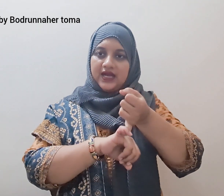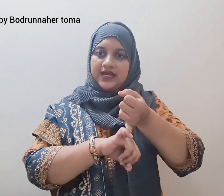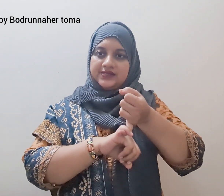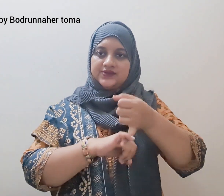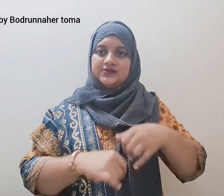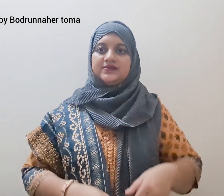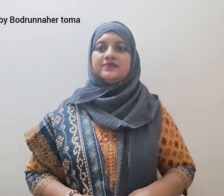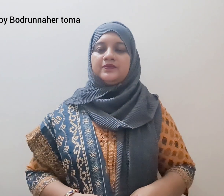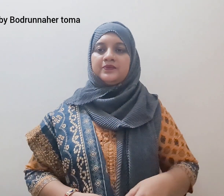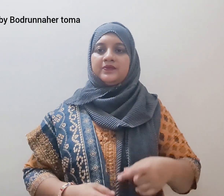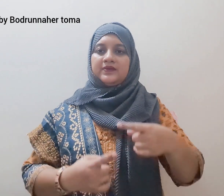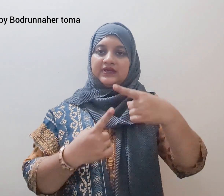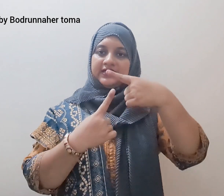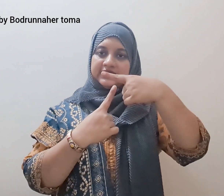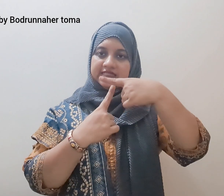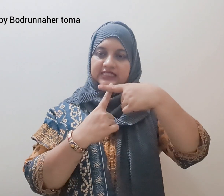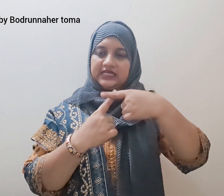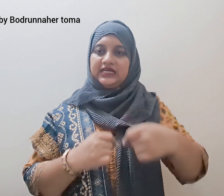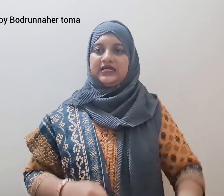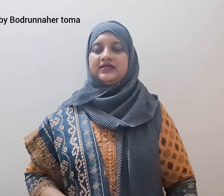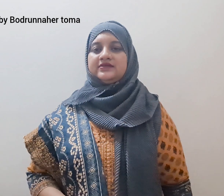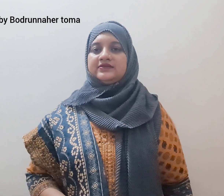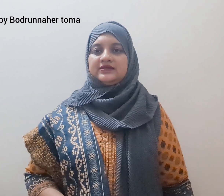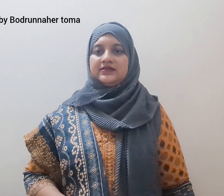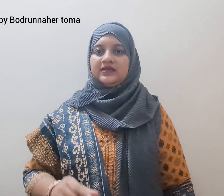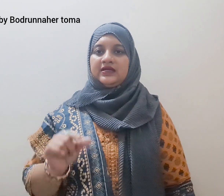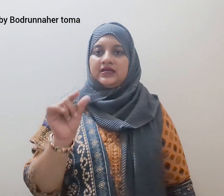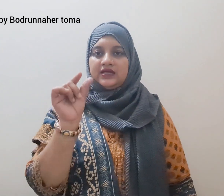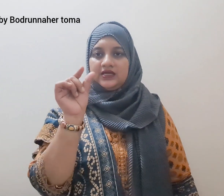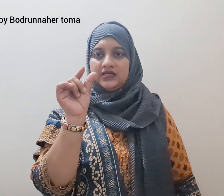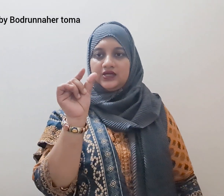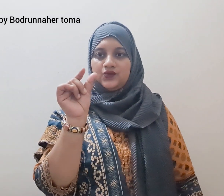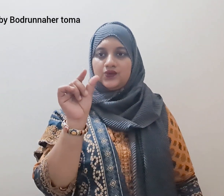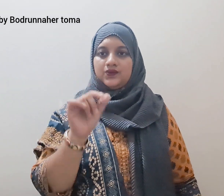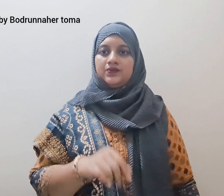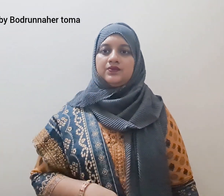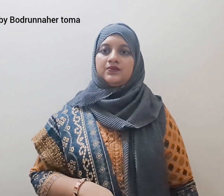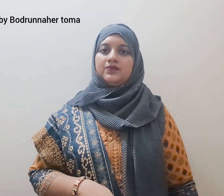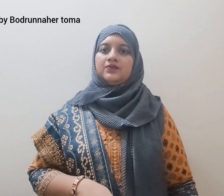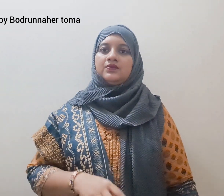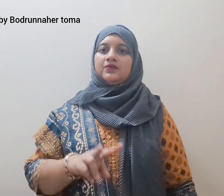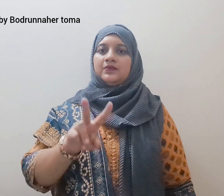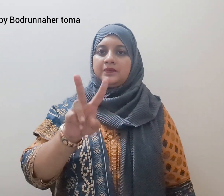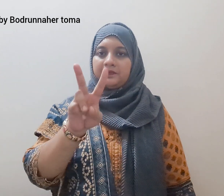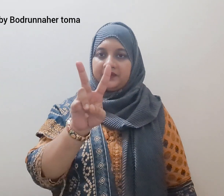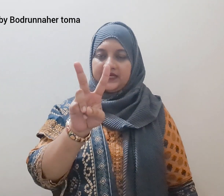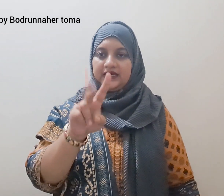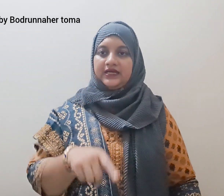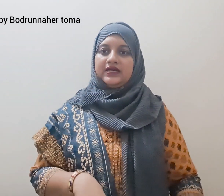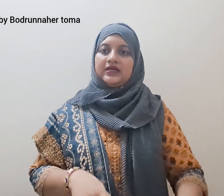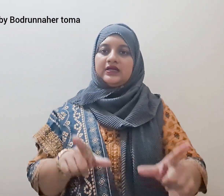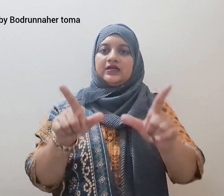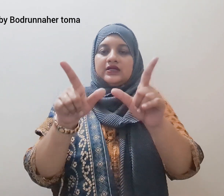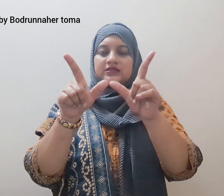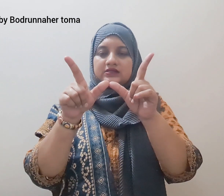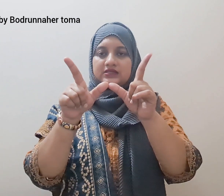এস, টি, ইউ, ভি,